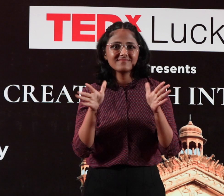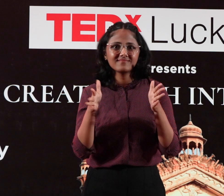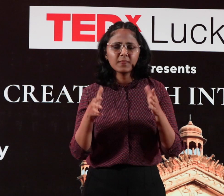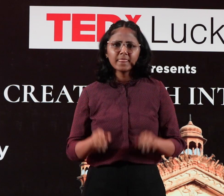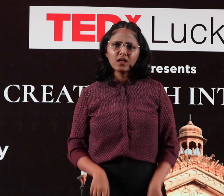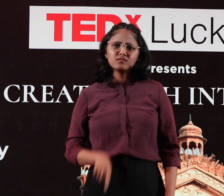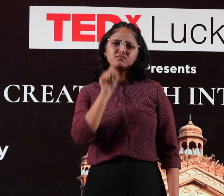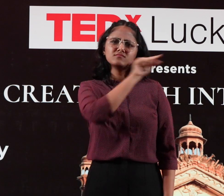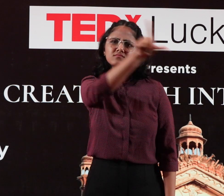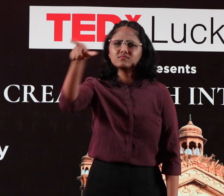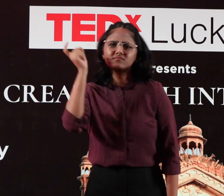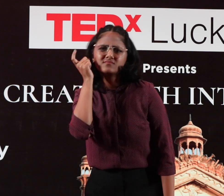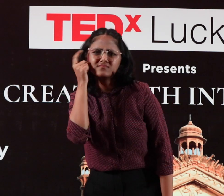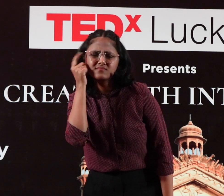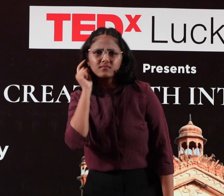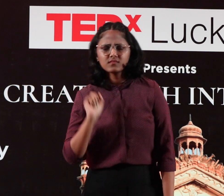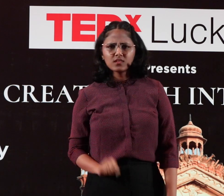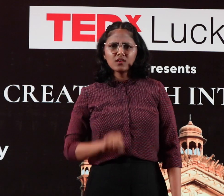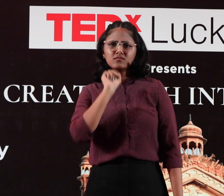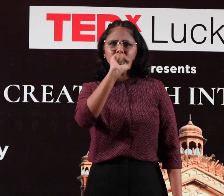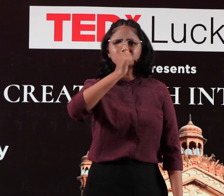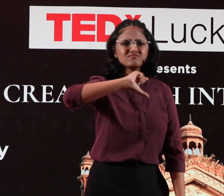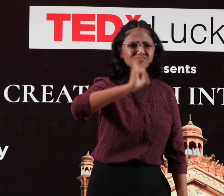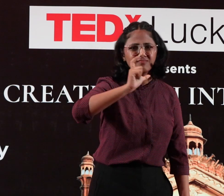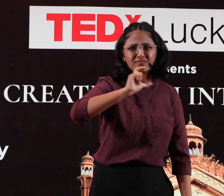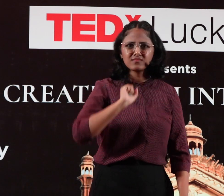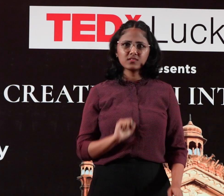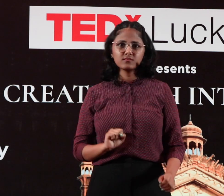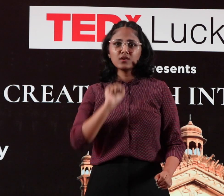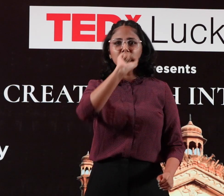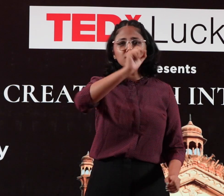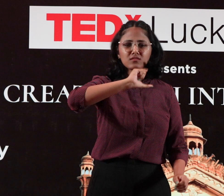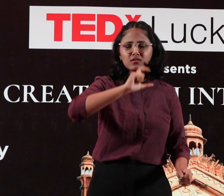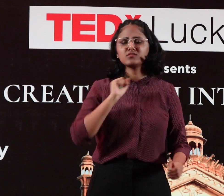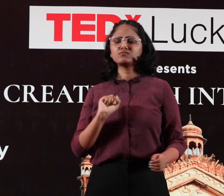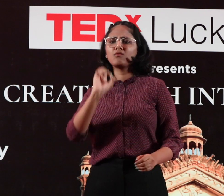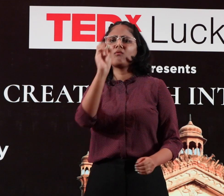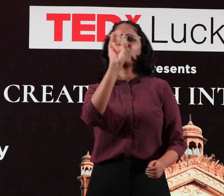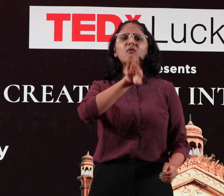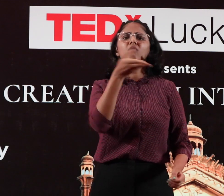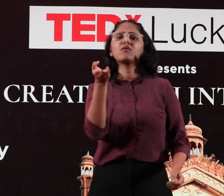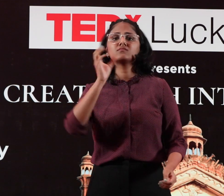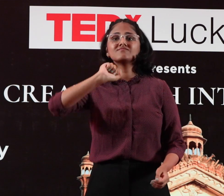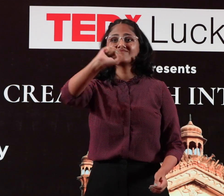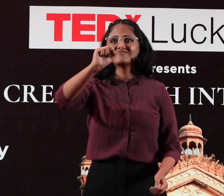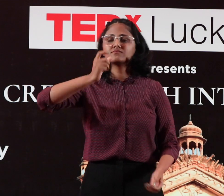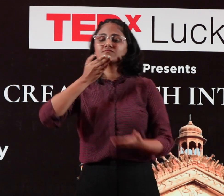के स्कूल में, आपके बच्चों के कॉलेज में ऐसे बच्चे पढ़ रहे हैं क्या? आज इवेंट के बाद जाकर पूछेगा, आई एम श्योर आंसर भी